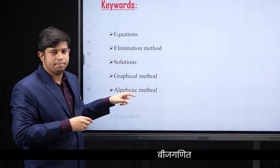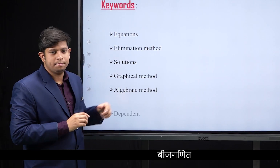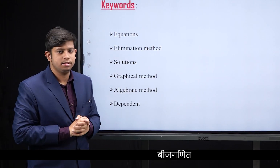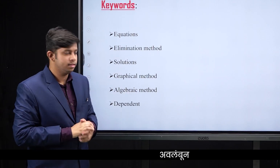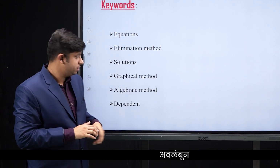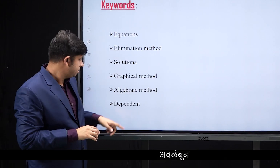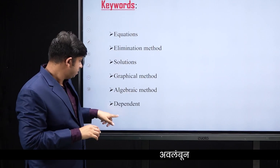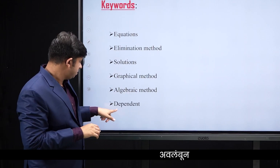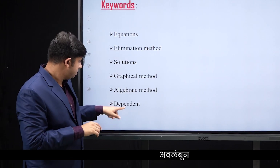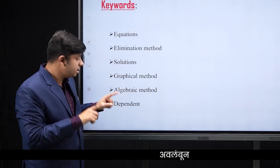अवलंबून.